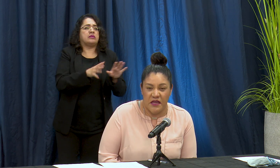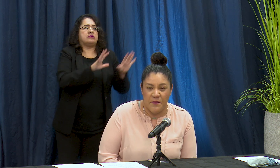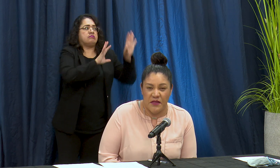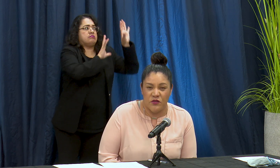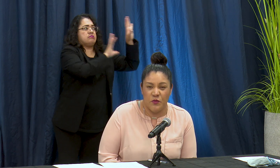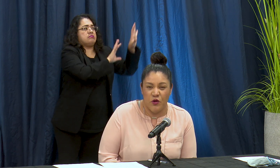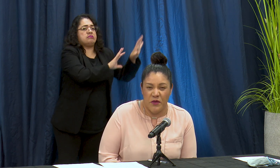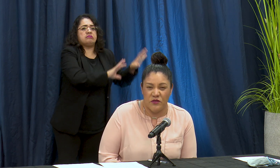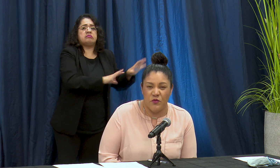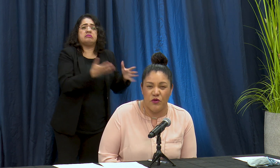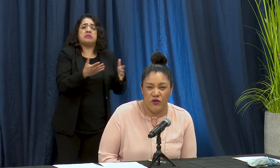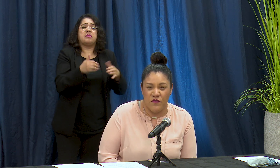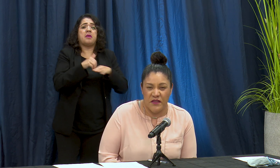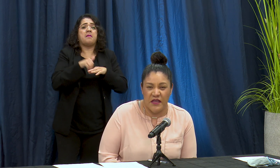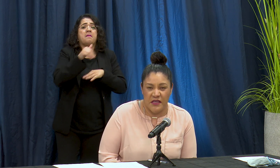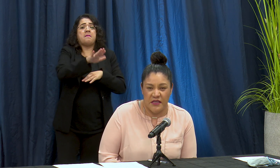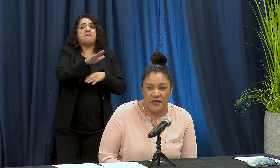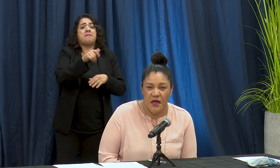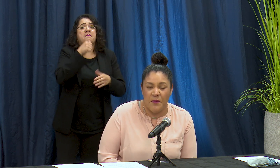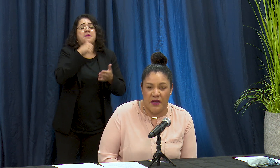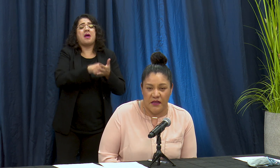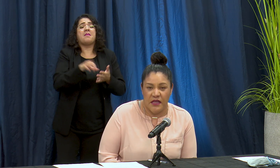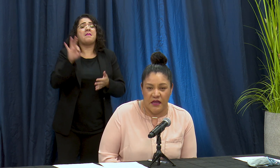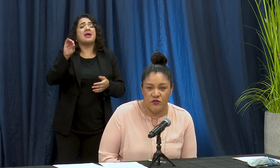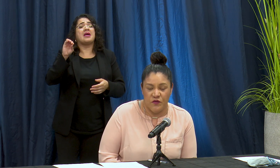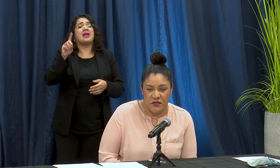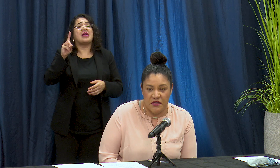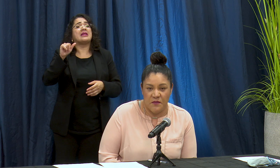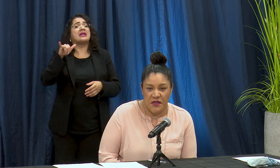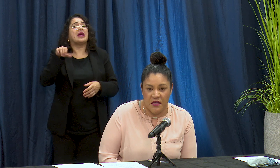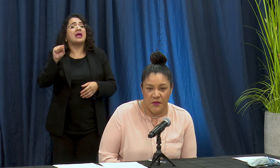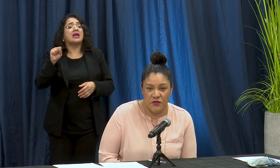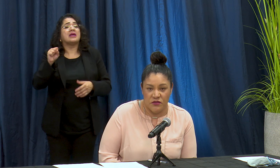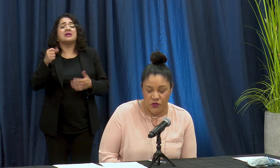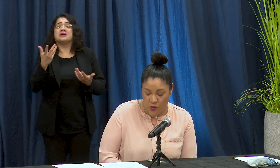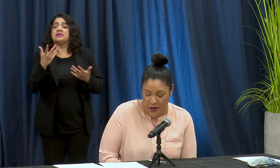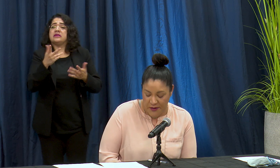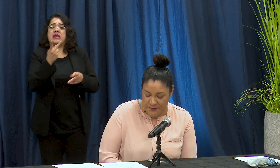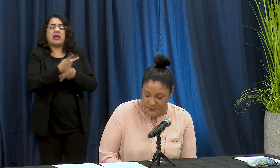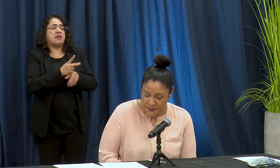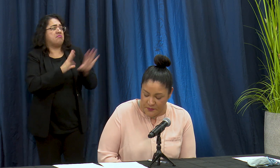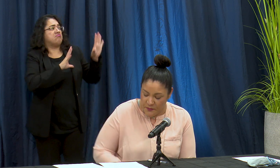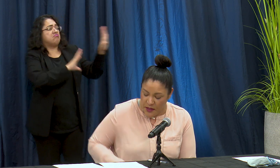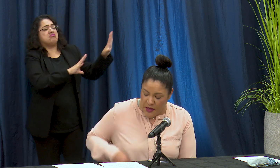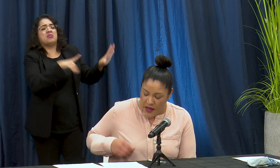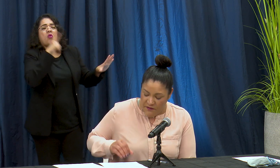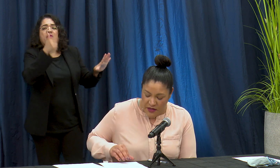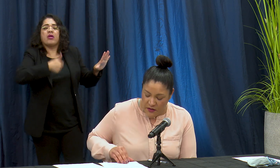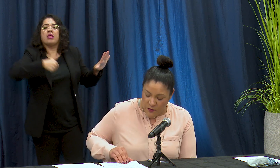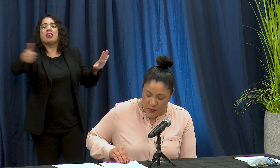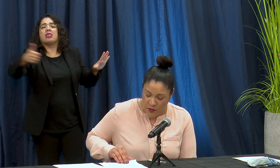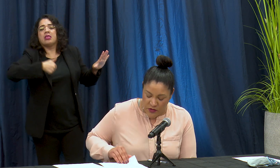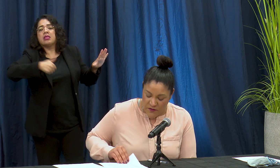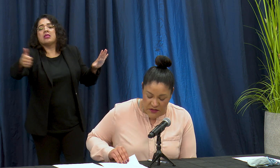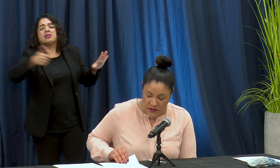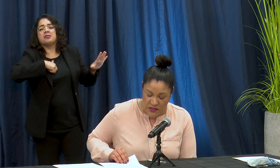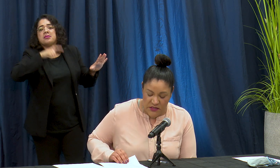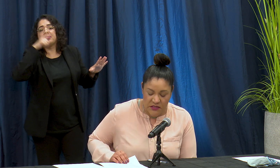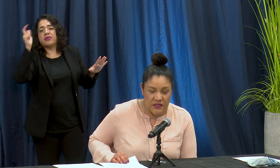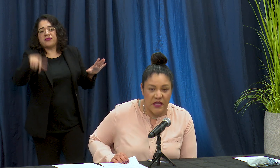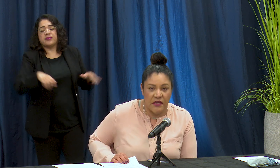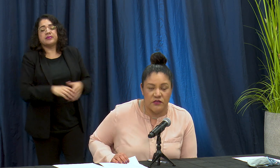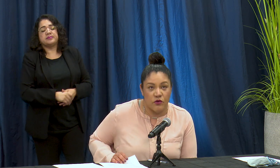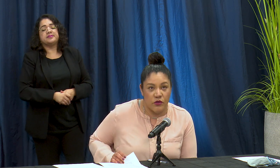sus medicamentos por lo menos como de 90 días para que tenga suficientes medicamentos en su hogar. Hable por otra vez,